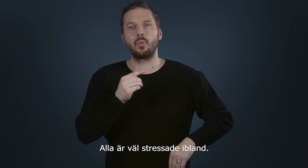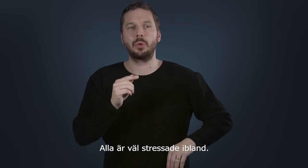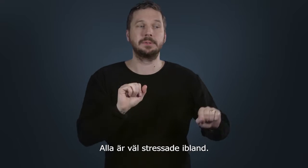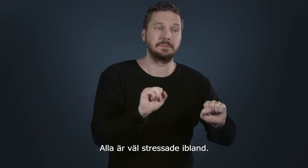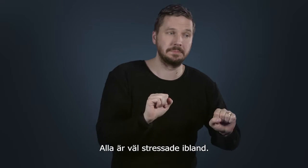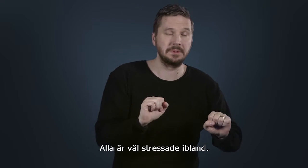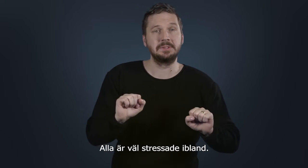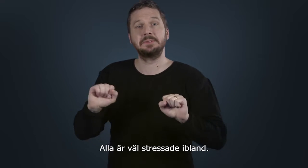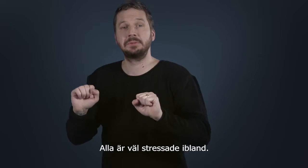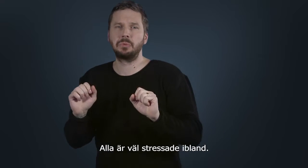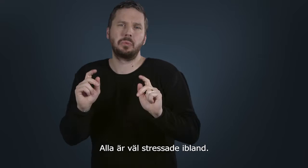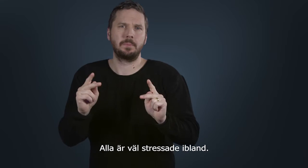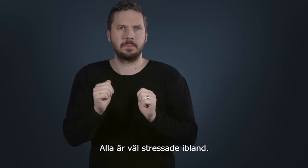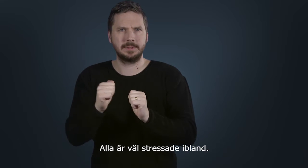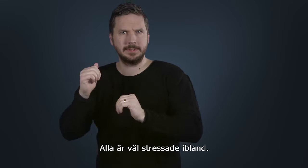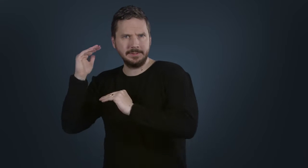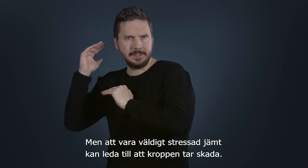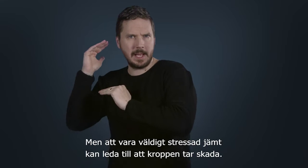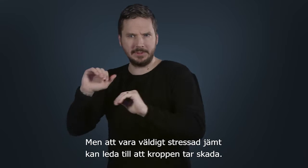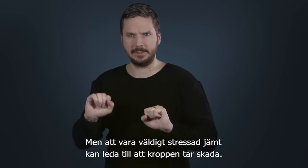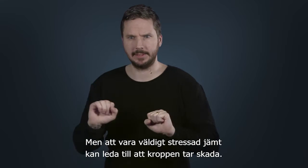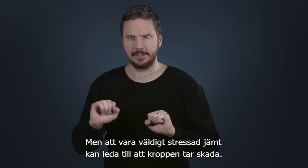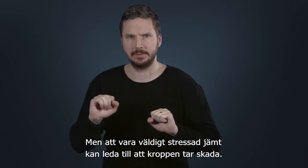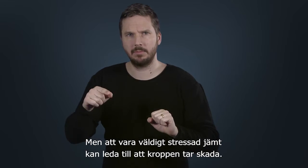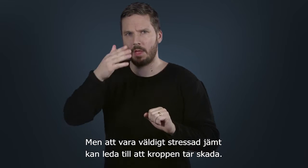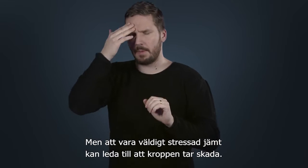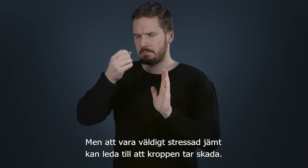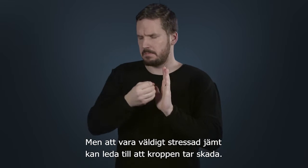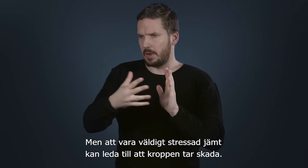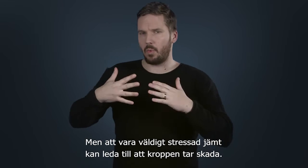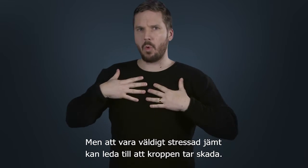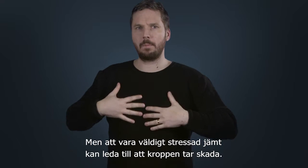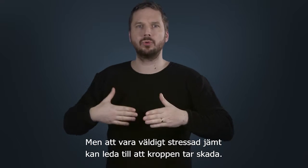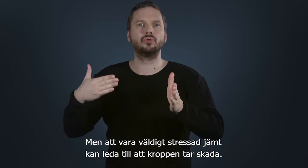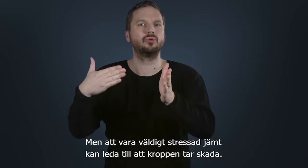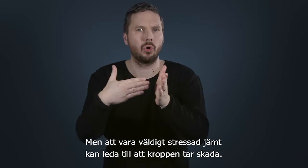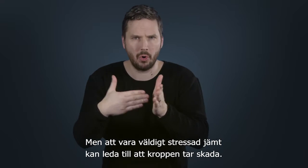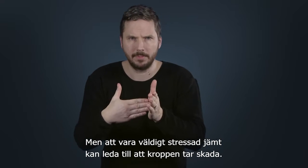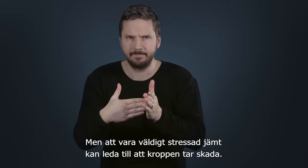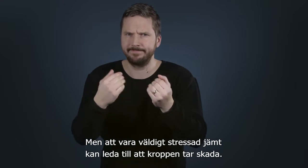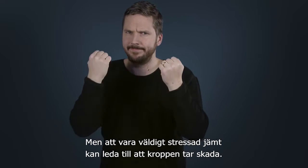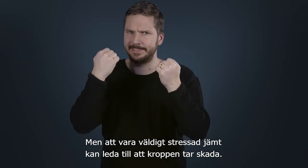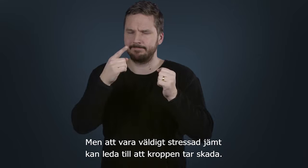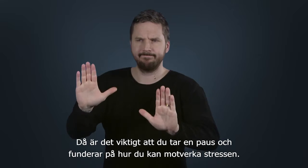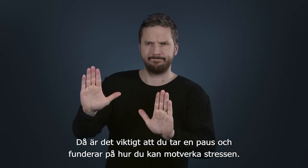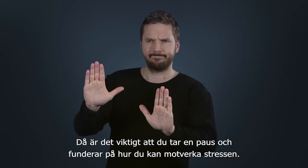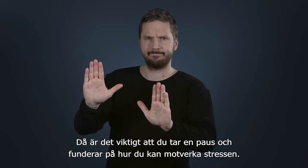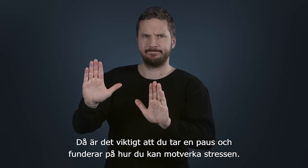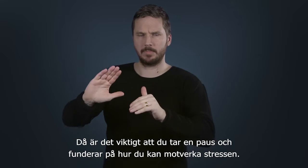är väl stressade ibland. Men att vara väldigt stressad jämt kan leda till att kroppen tar skada. Då är det viktigt att du tar en